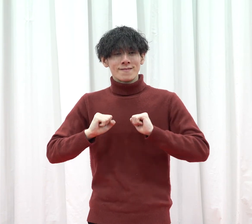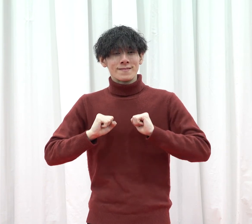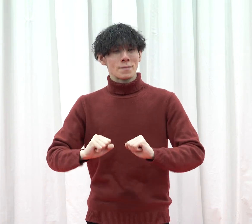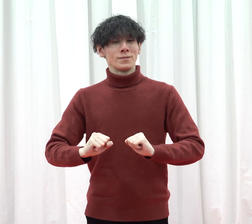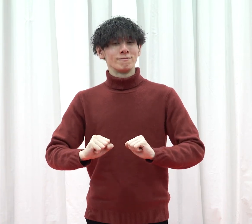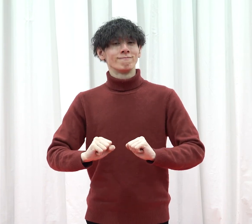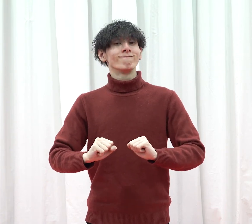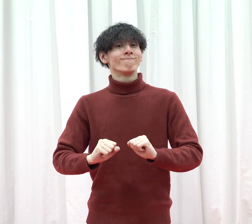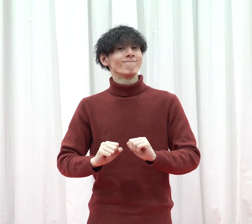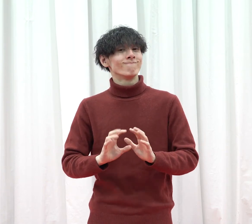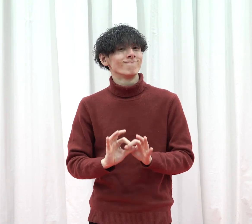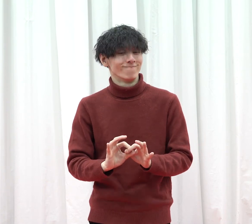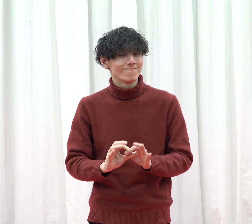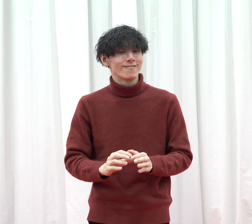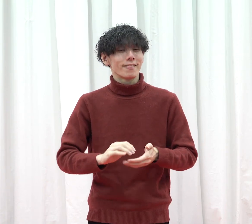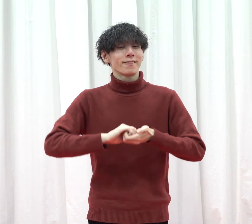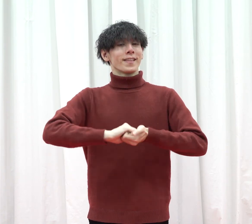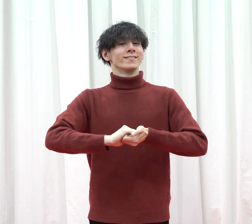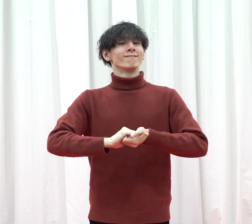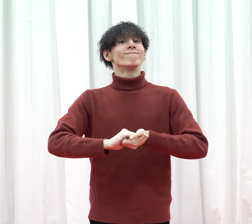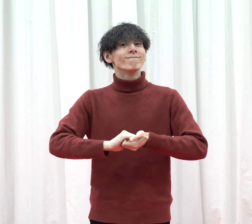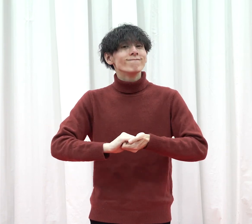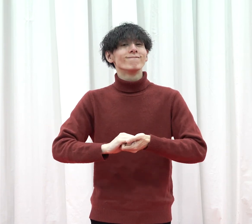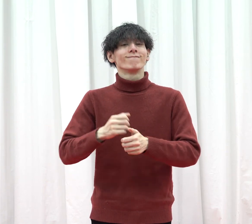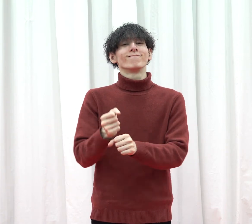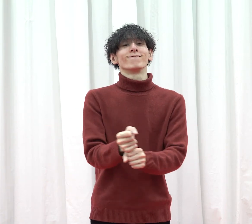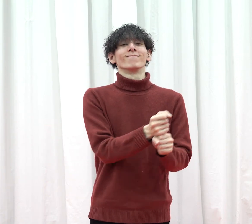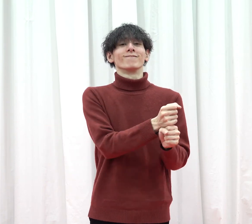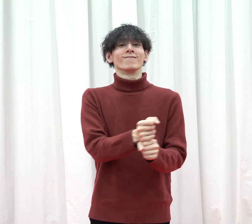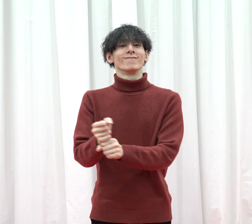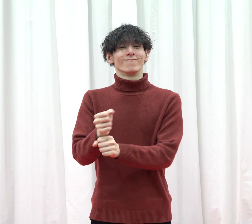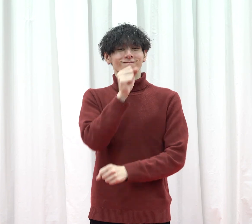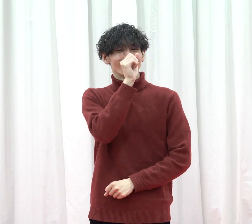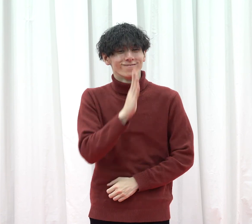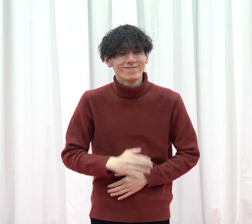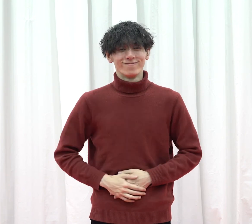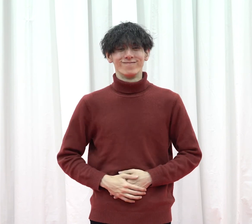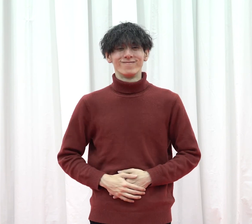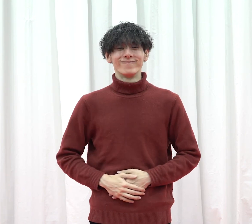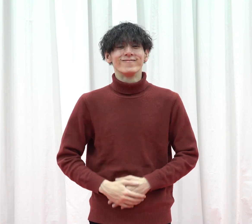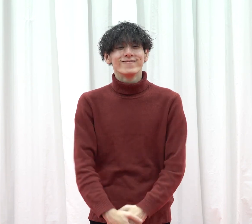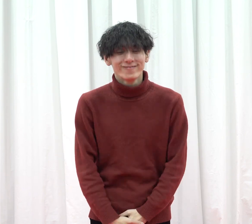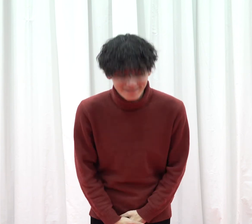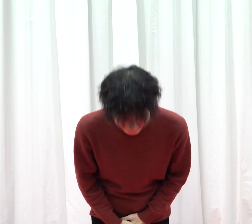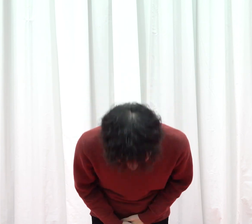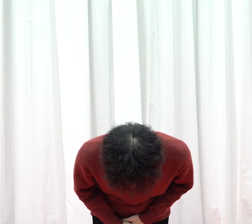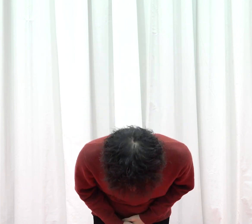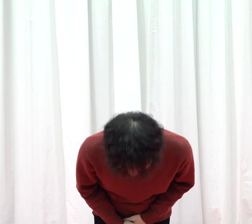僕はこれからも活動頑張っていきますので、ぜひ応援のほどよろしくお願いいたします。